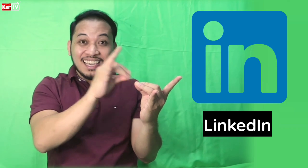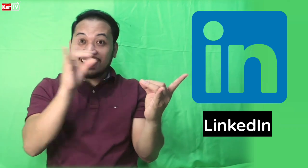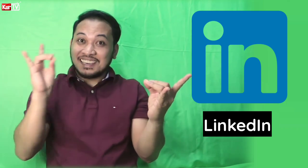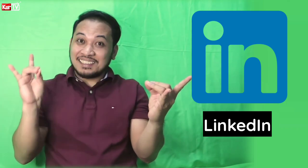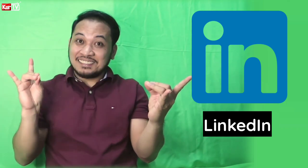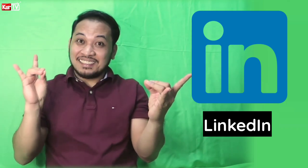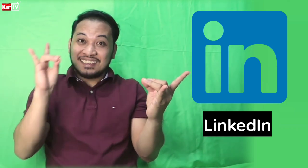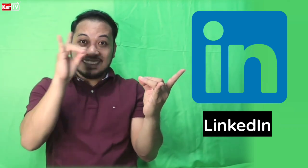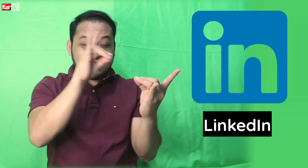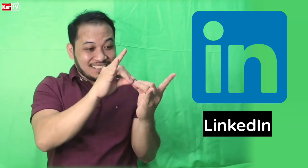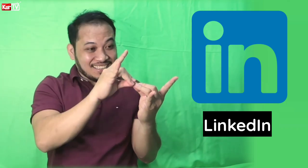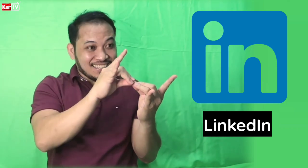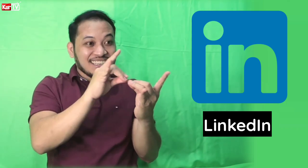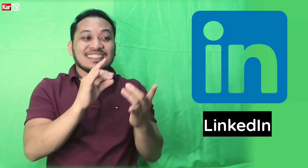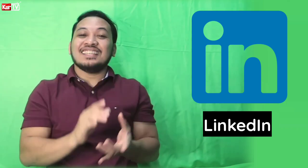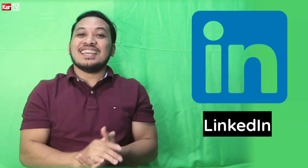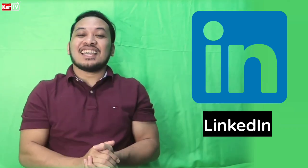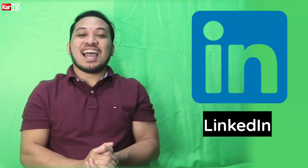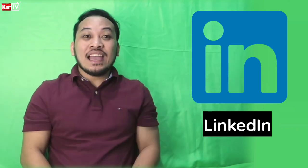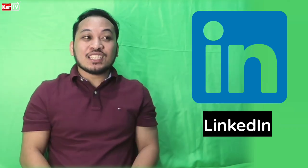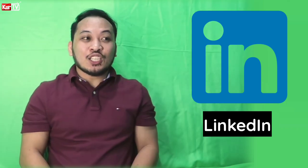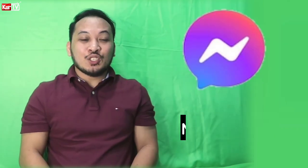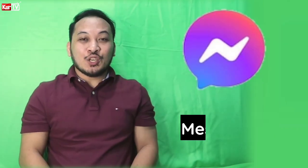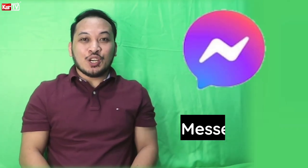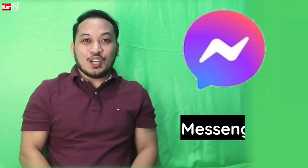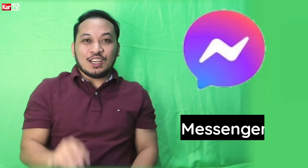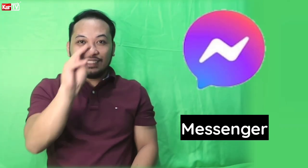Link. Link. Messenger.